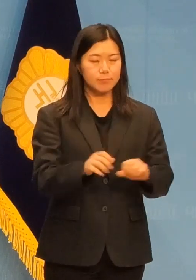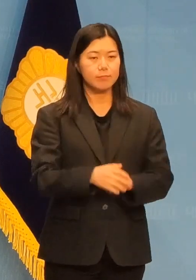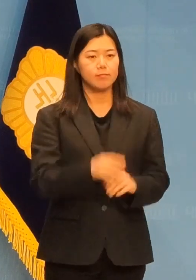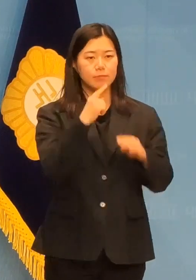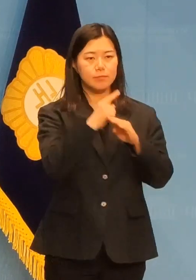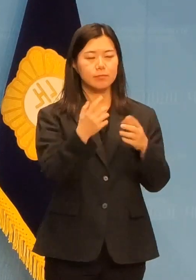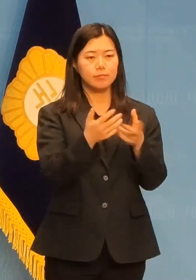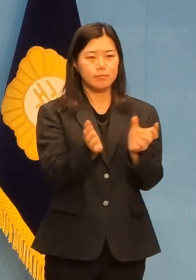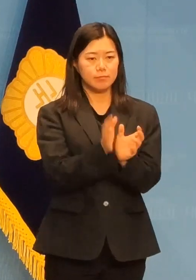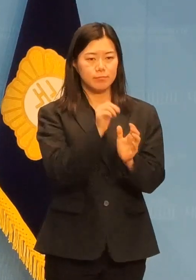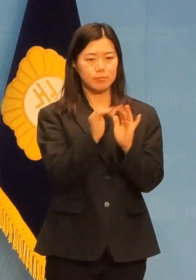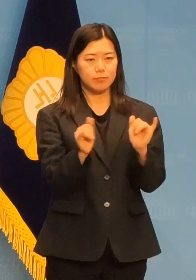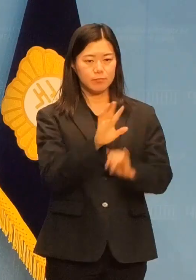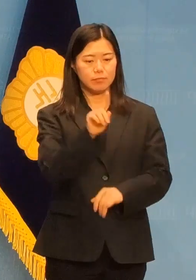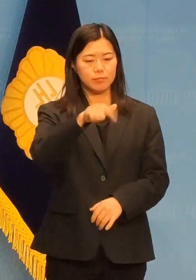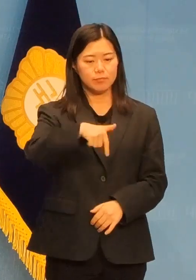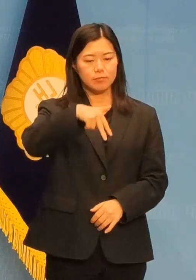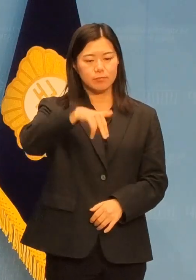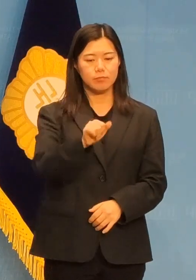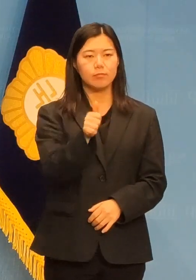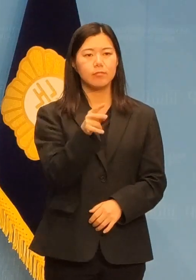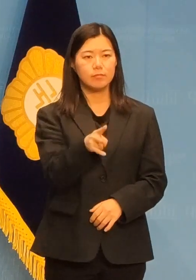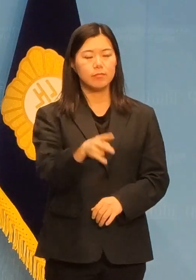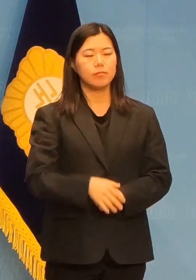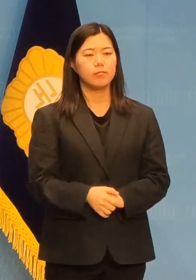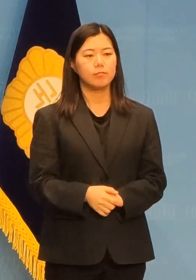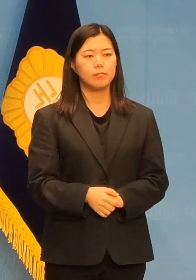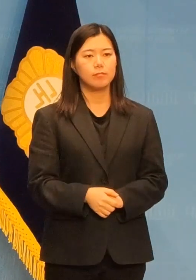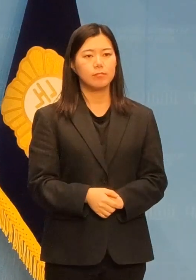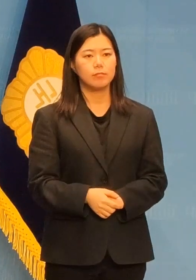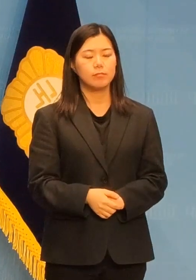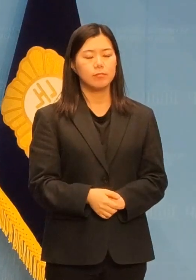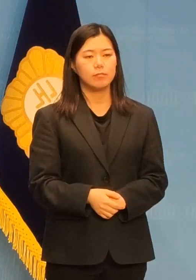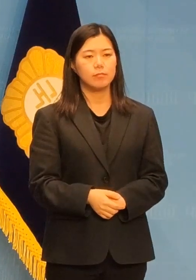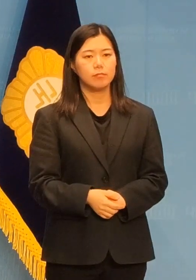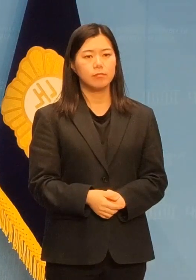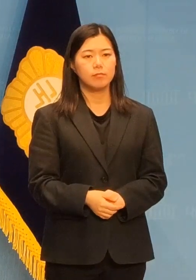안녕하십니까. 더불어민주당 대변인 박지혜입니다.